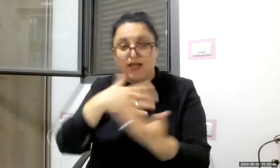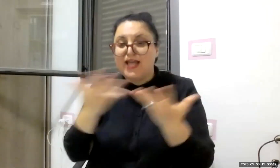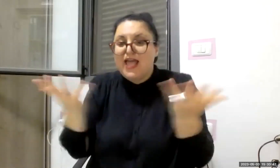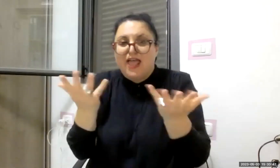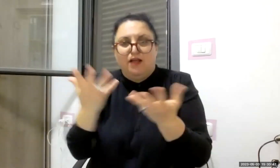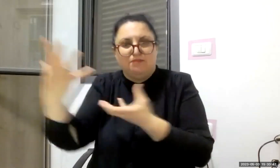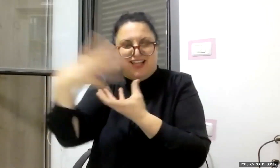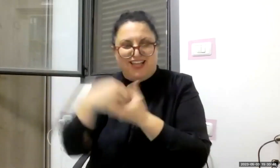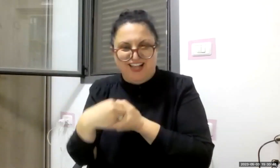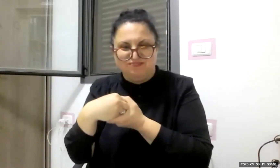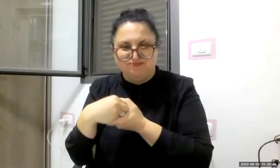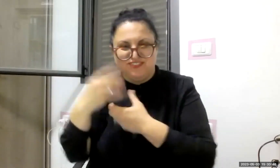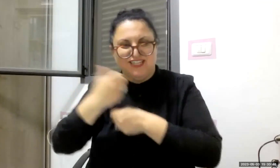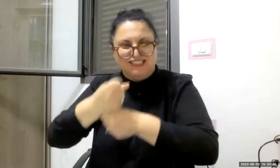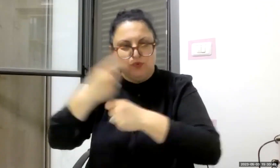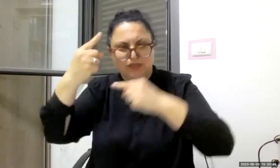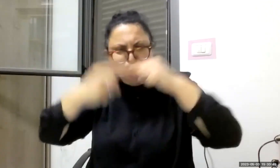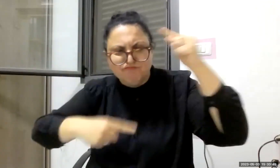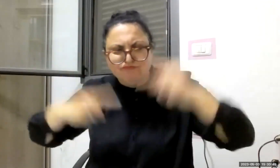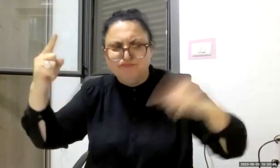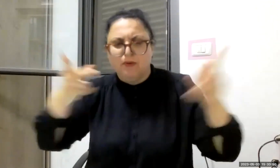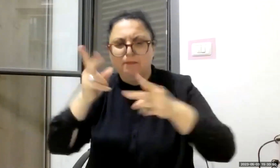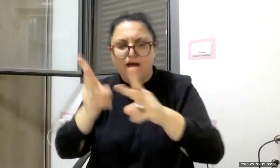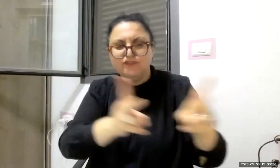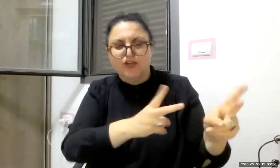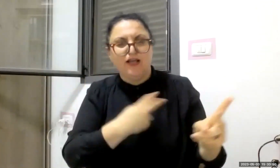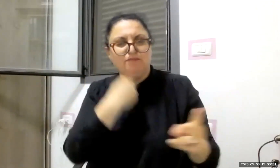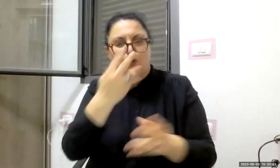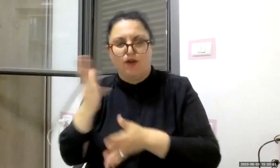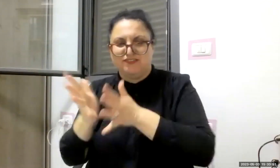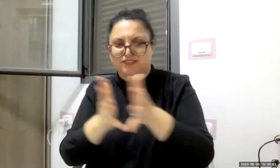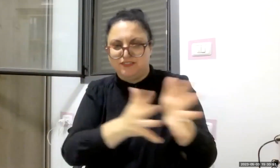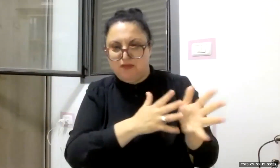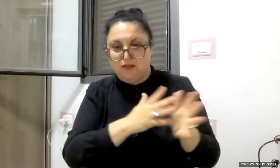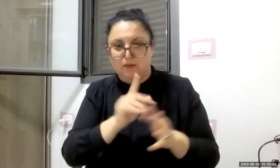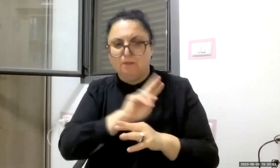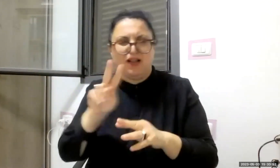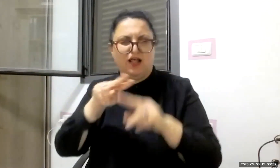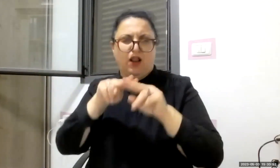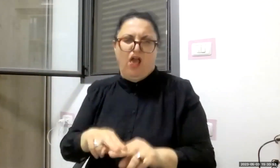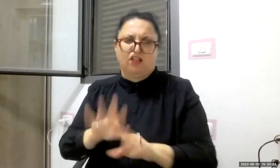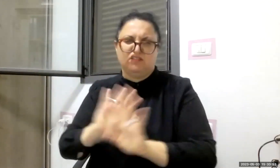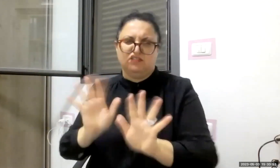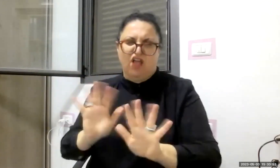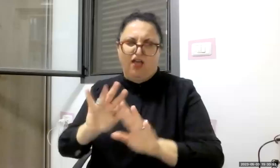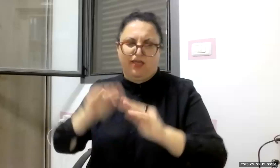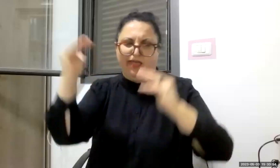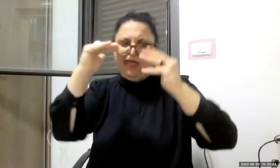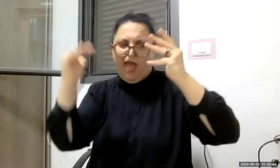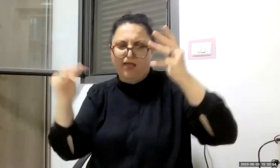הצעות לגבי איך נכילים ייצוגים שונים שמאפשרים קולות שונים מבלי